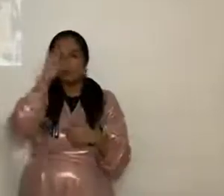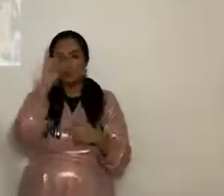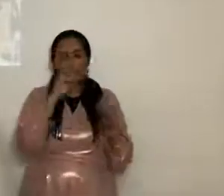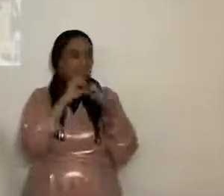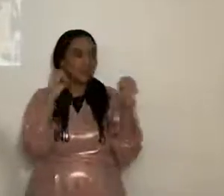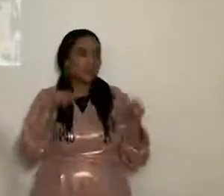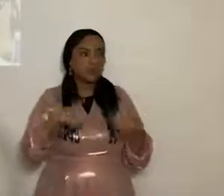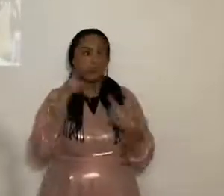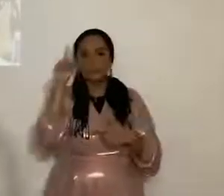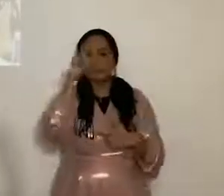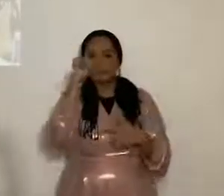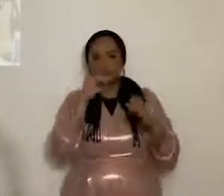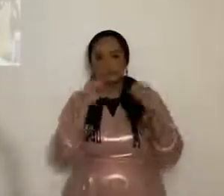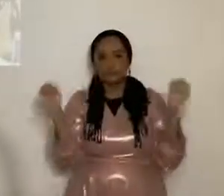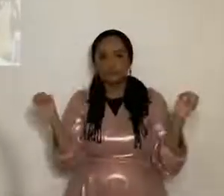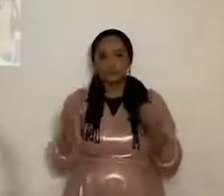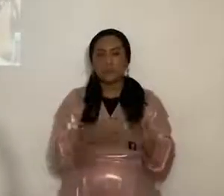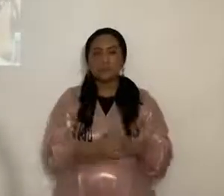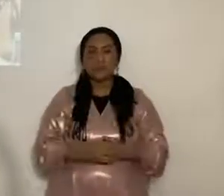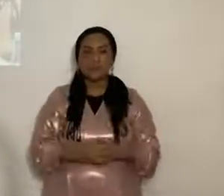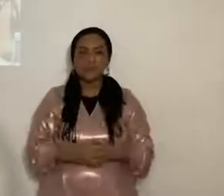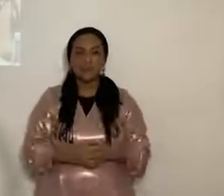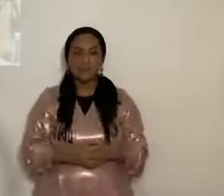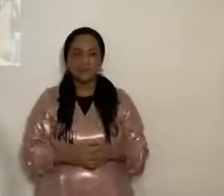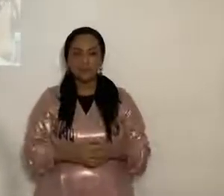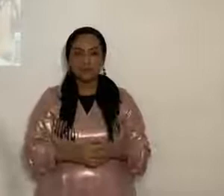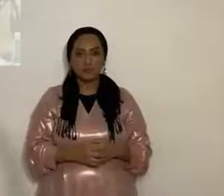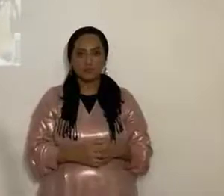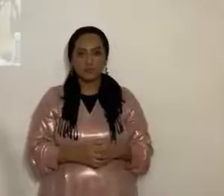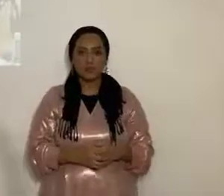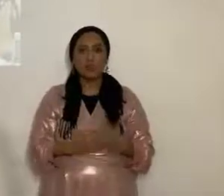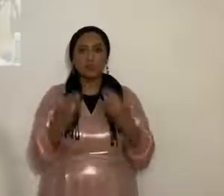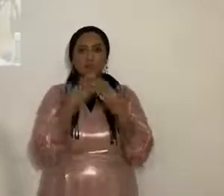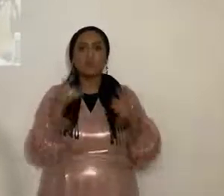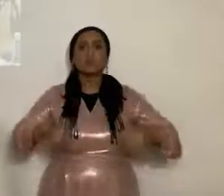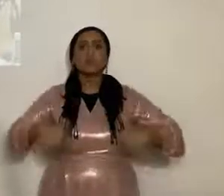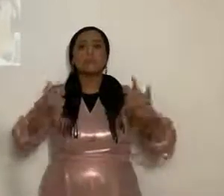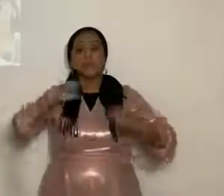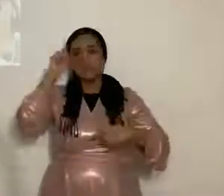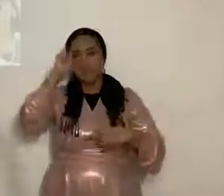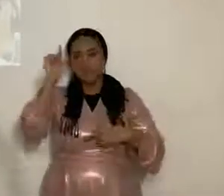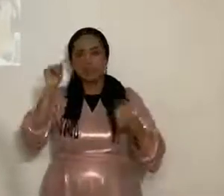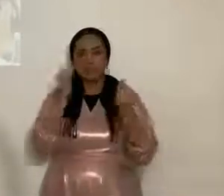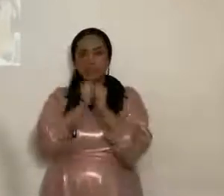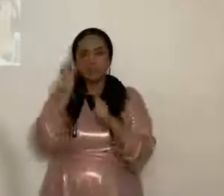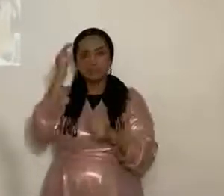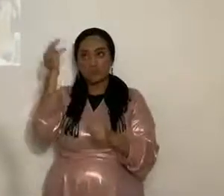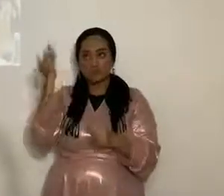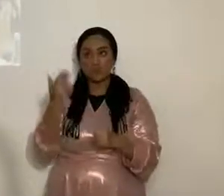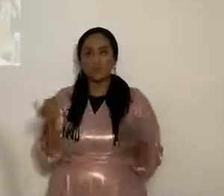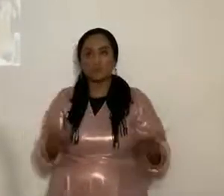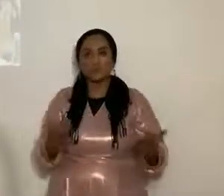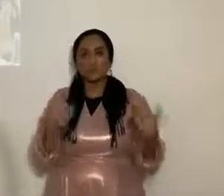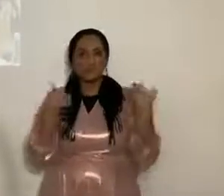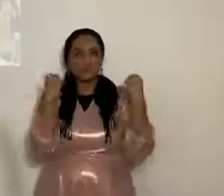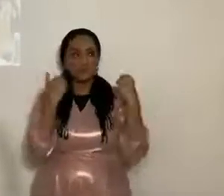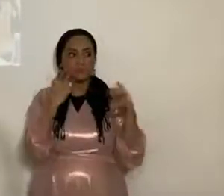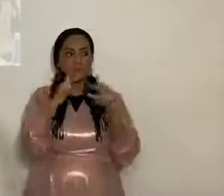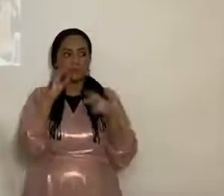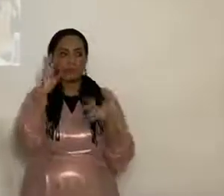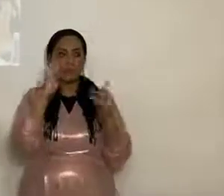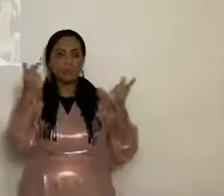hay vida eterna. No te quieras quedar ciego, mejor vive eternamente en Yahweh. Aquí hubo muchas personas